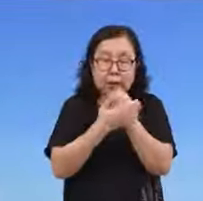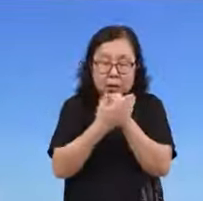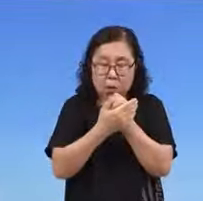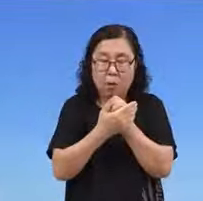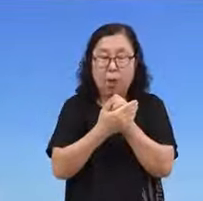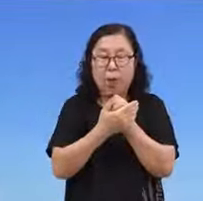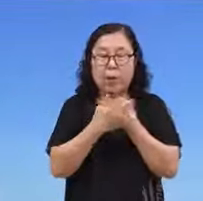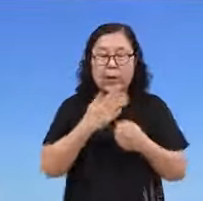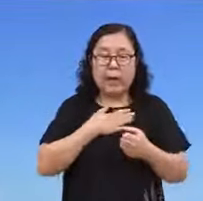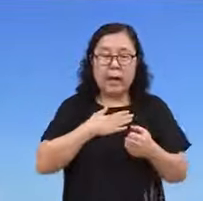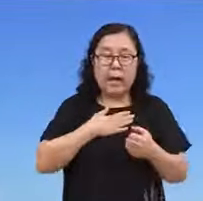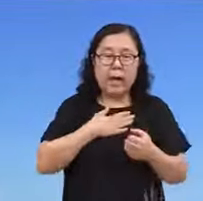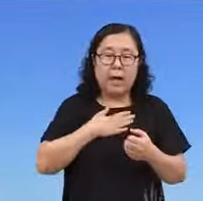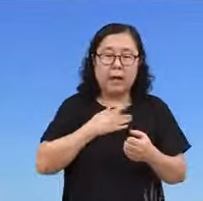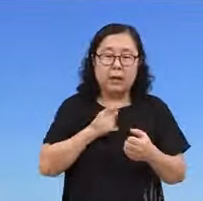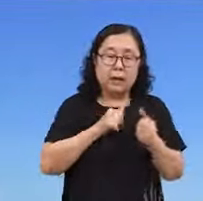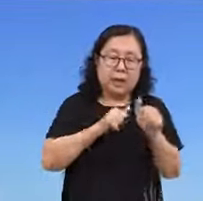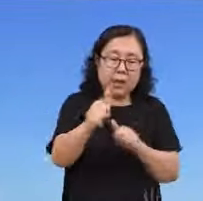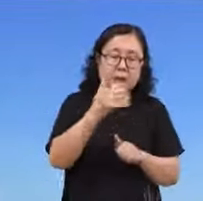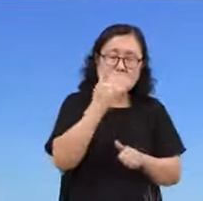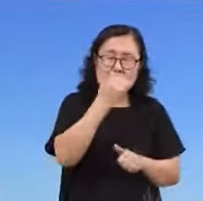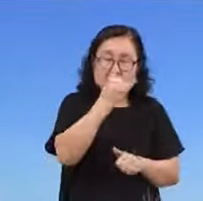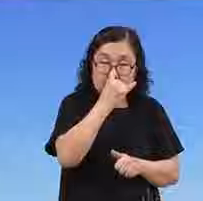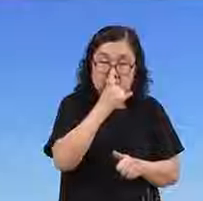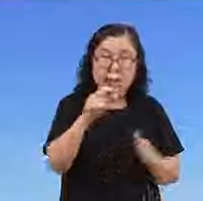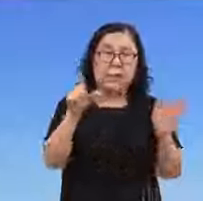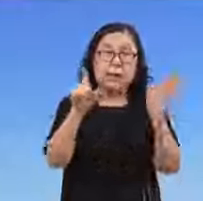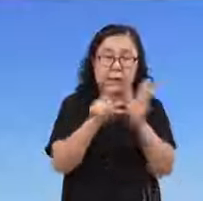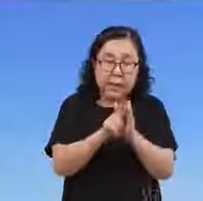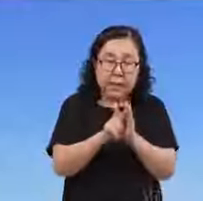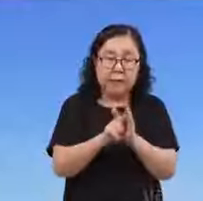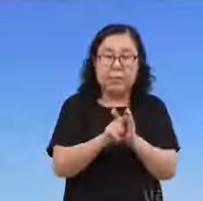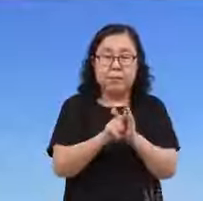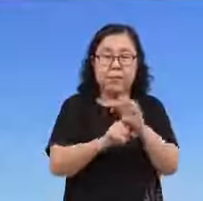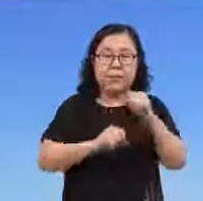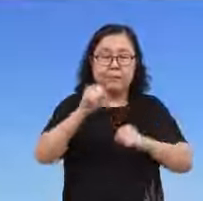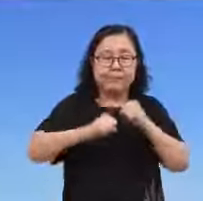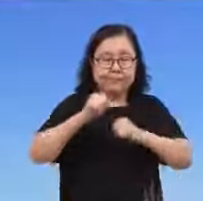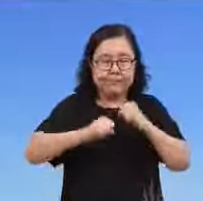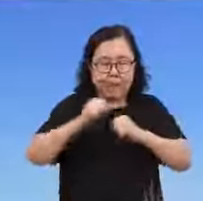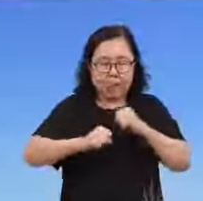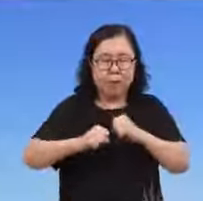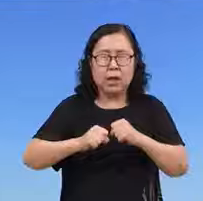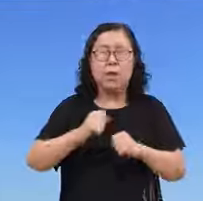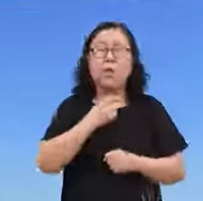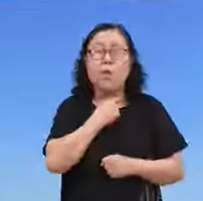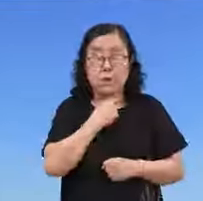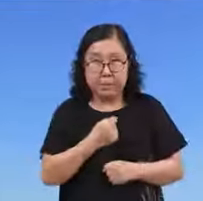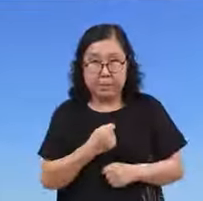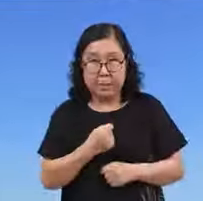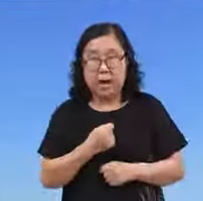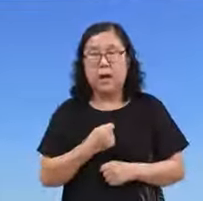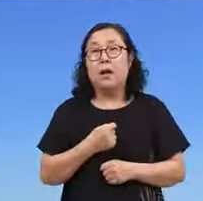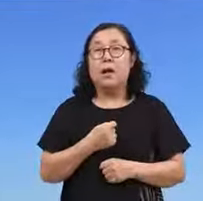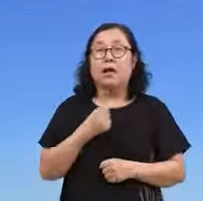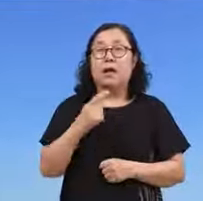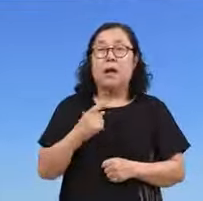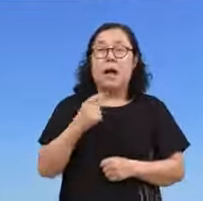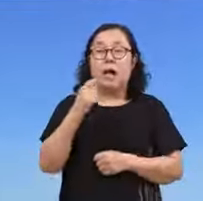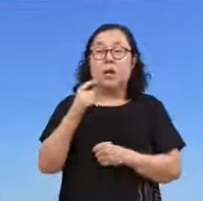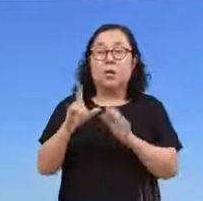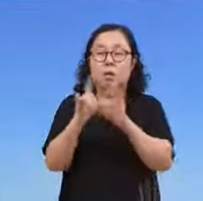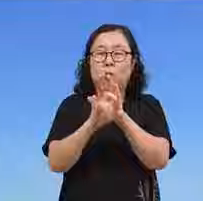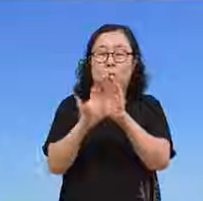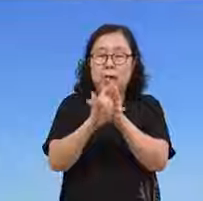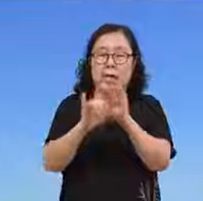그 믿음이 작동됨으로 말미암아 이 코로나19가 다시 한번 하나님이 우리를 어떻게 인도하시고